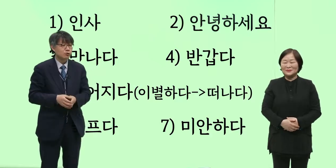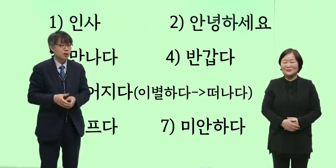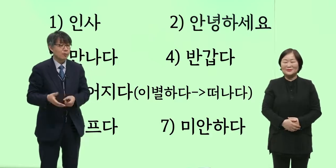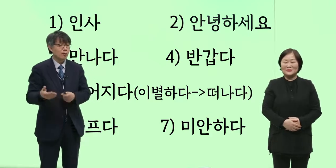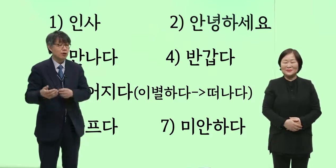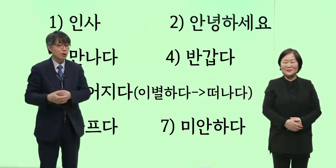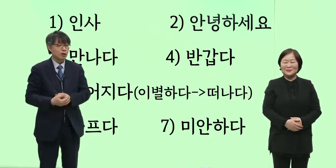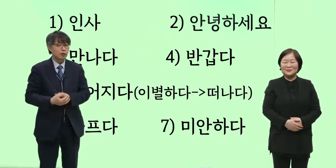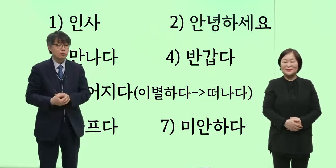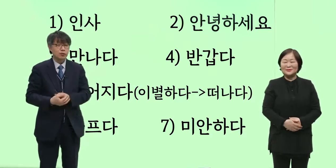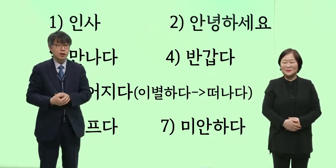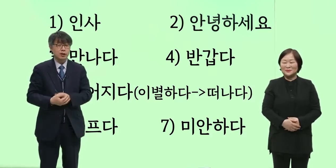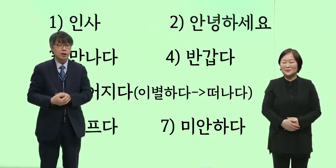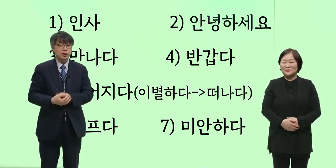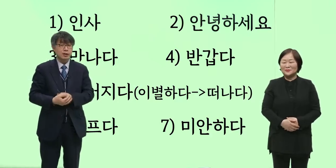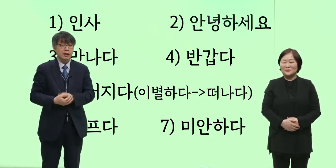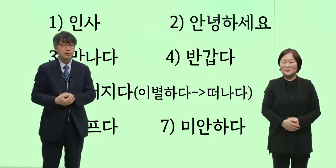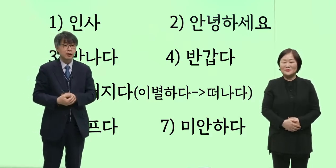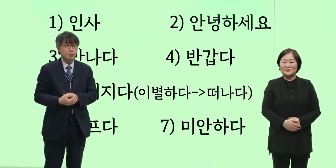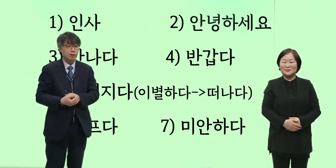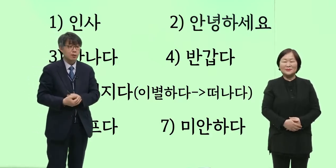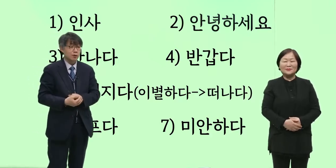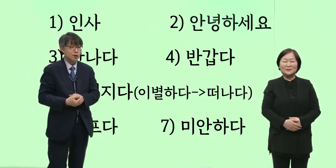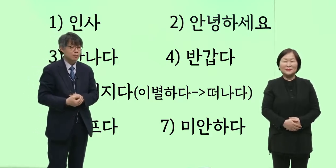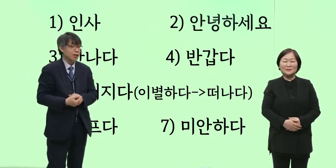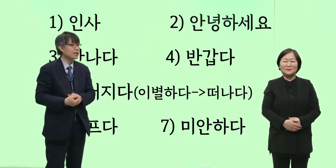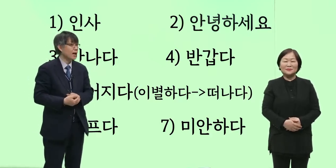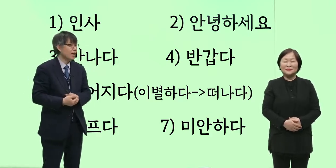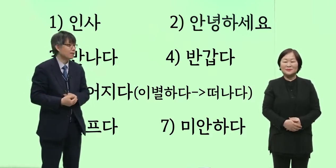지난주에 배웠던 우리 단어들을 한번 해보겠습니다.